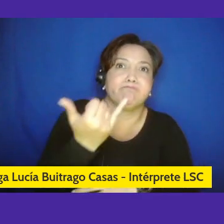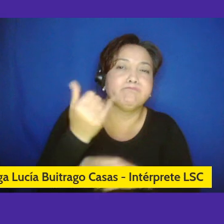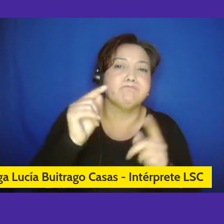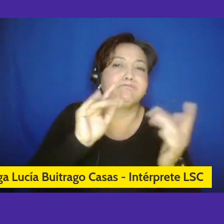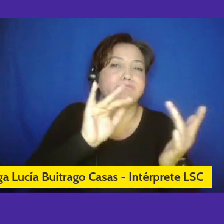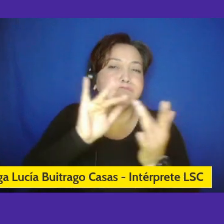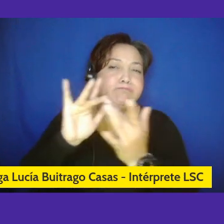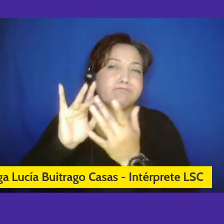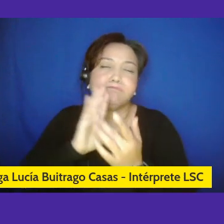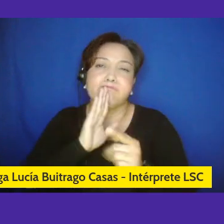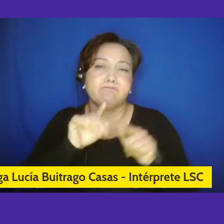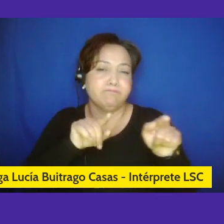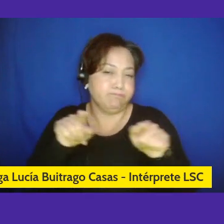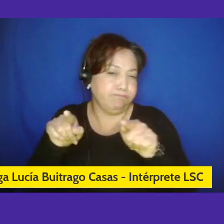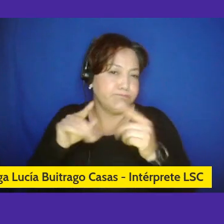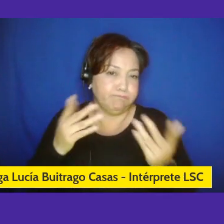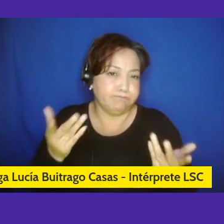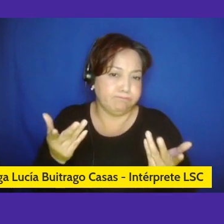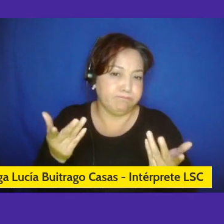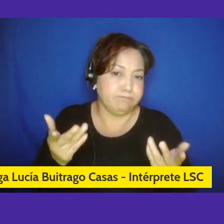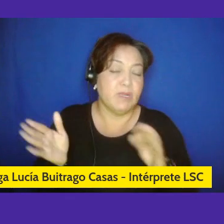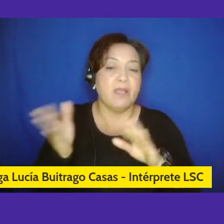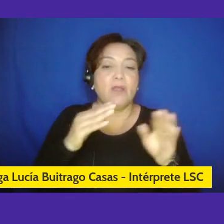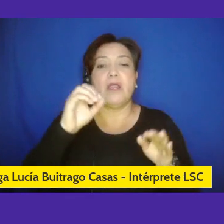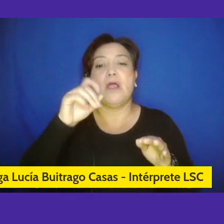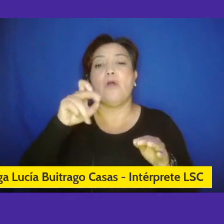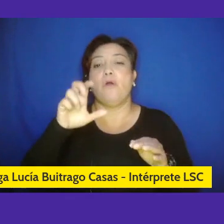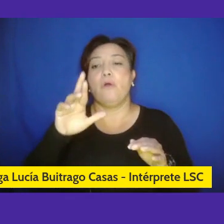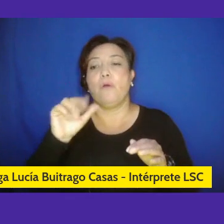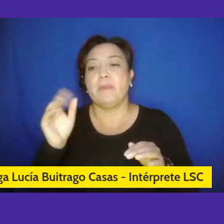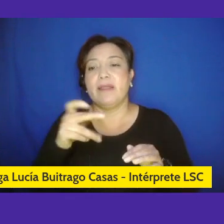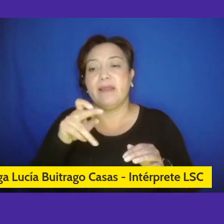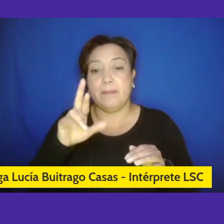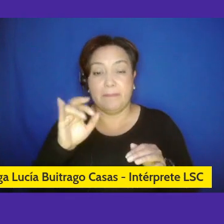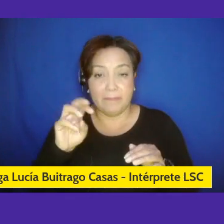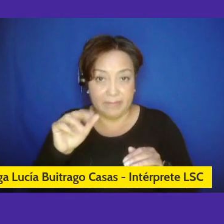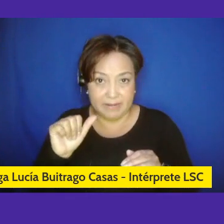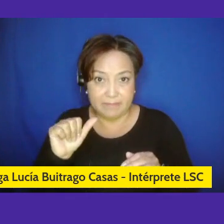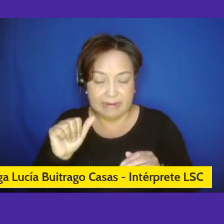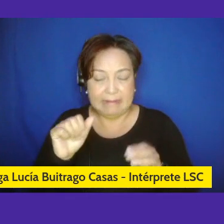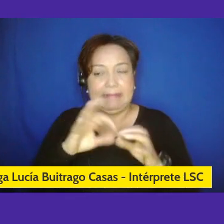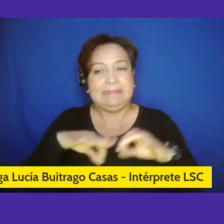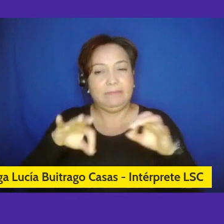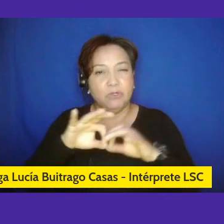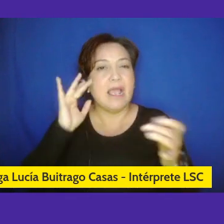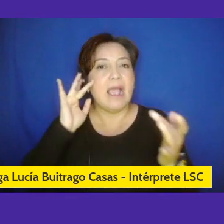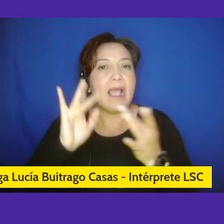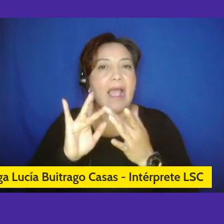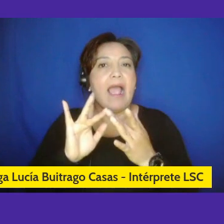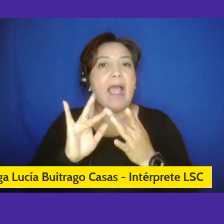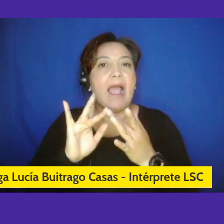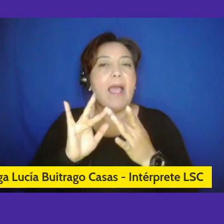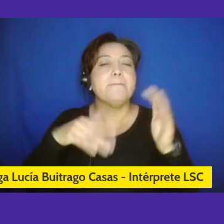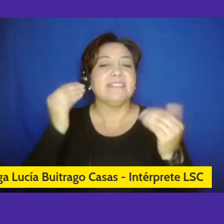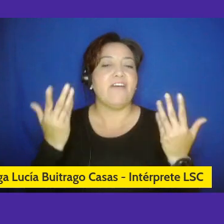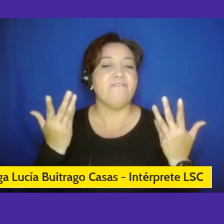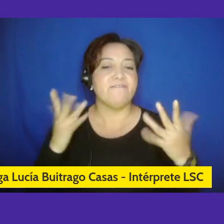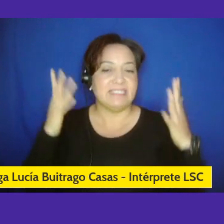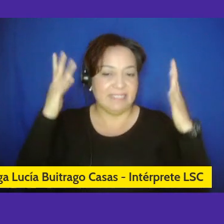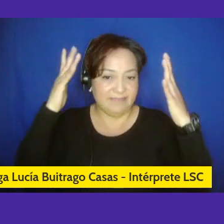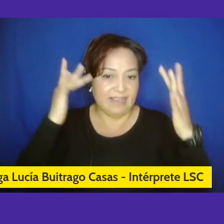Creo que para lo que es ópera prima es importante eso, poder aplicar a distintos festivales o mercados con su proyecto.